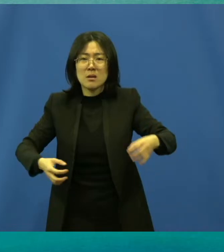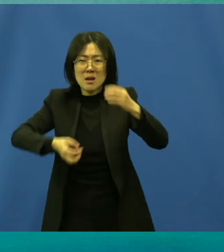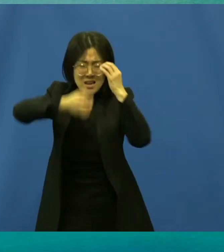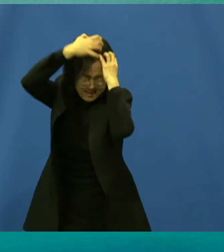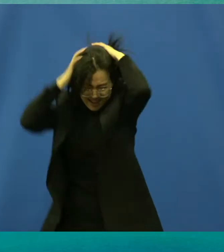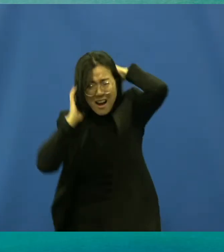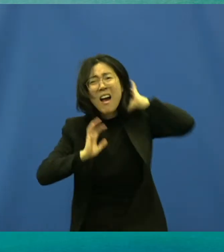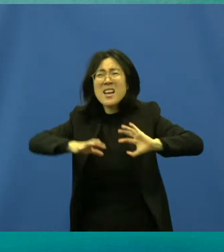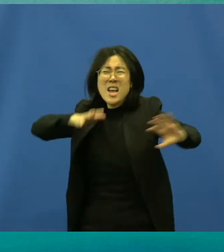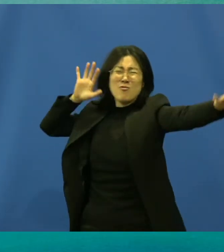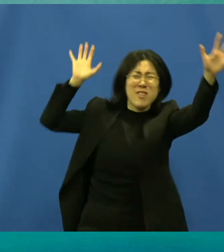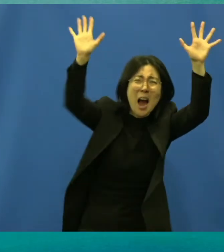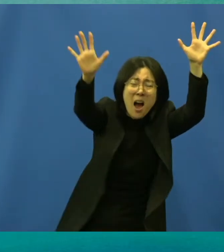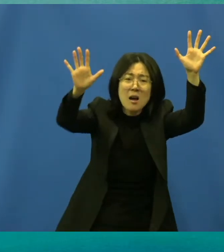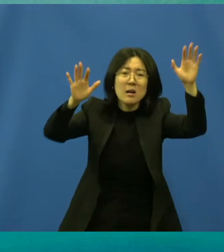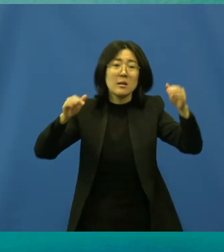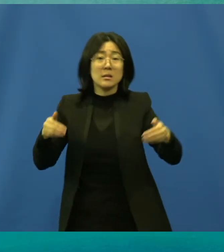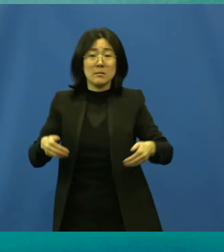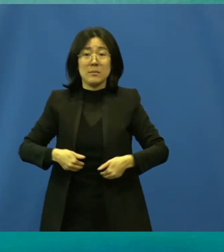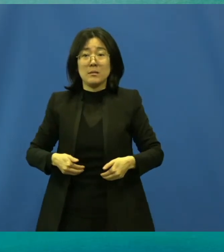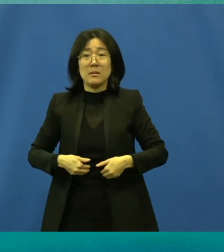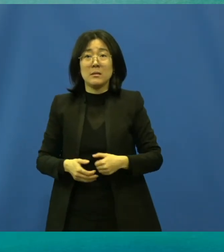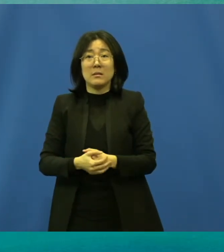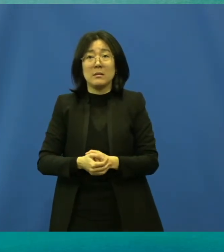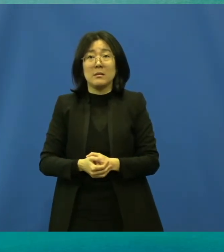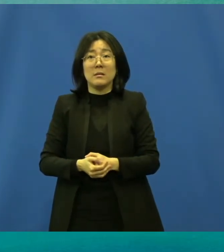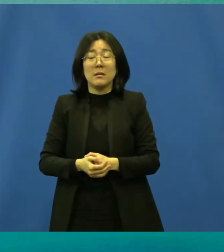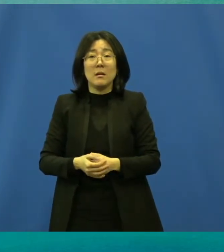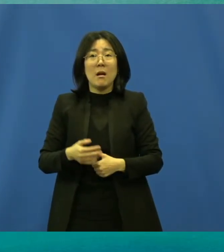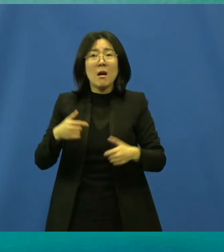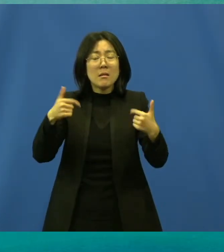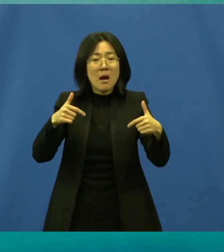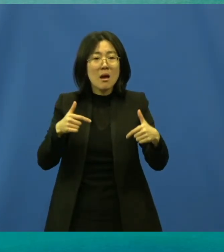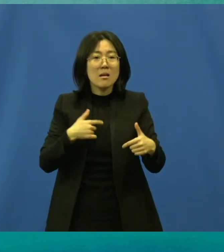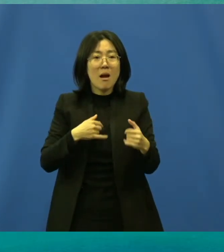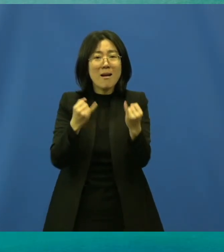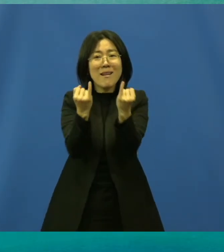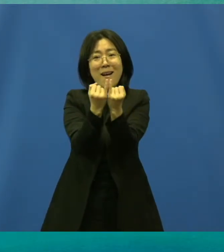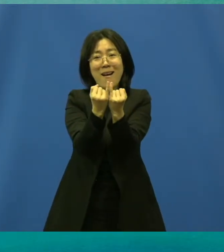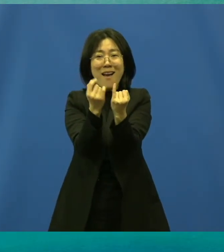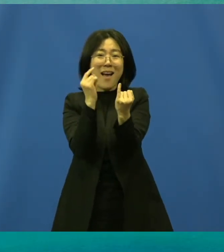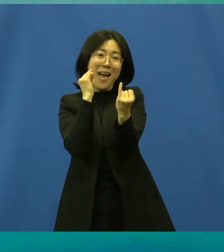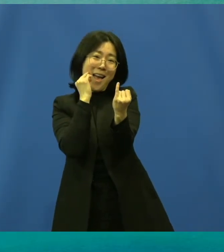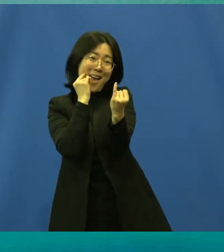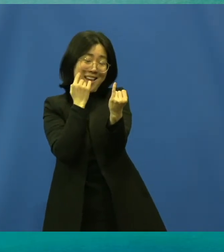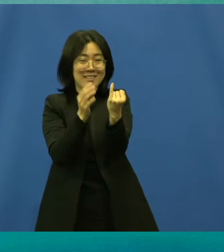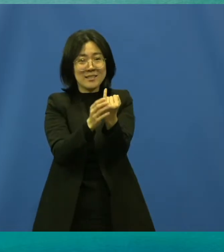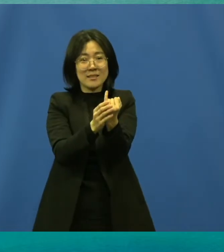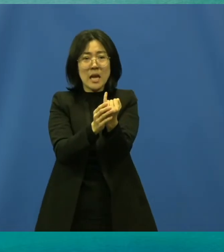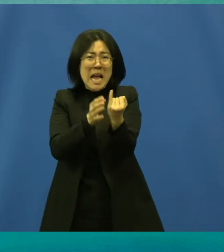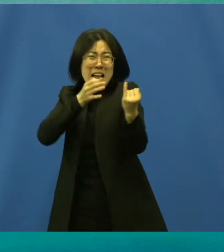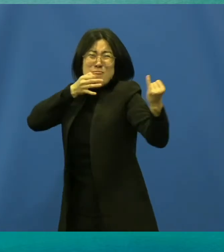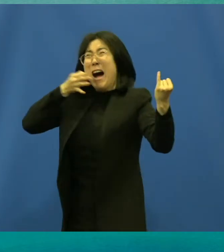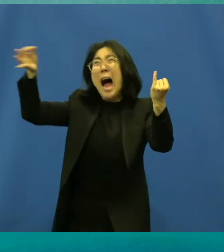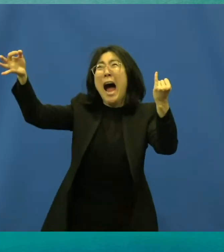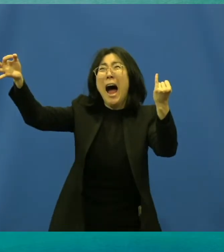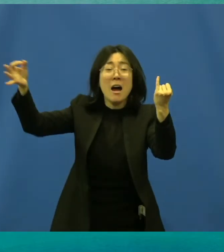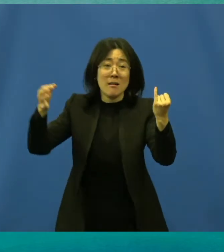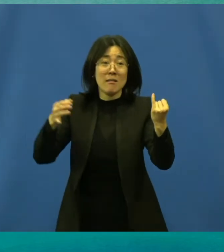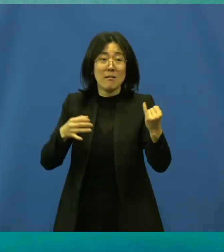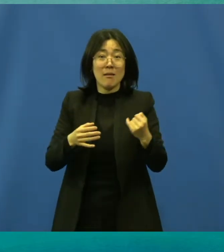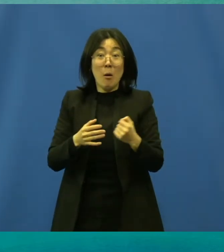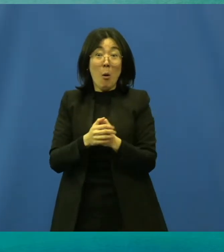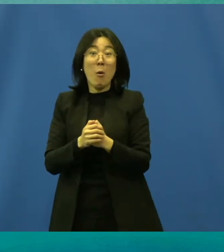명이 독특한 소리가, 그 자매 소리가 늘 귀에 쟁쟁해 하는데 너무 예뻐요.